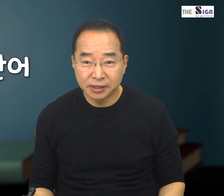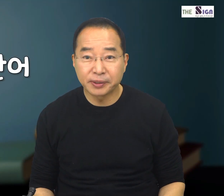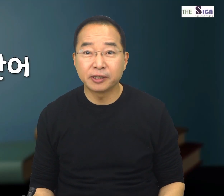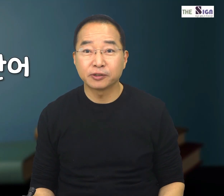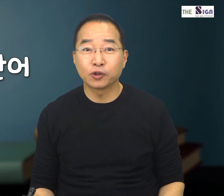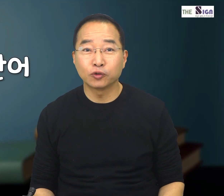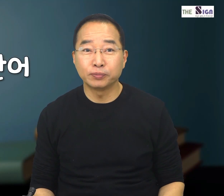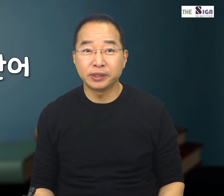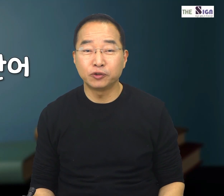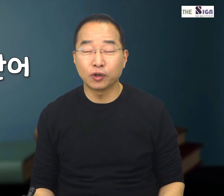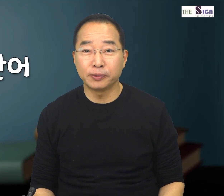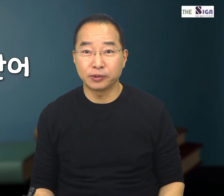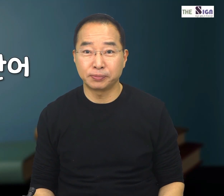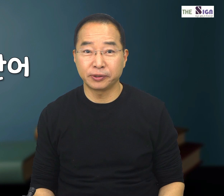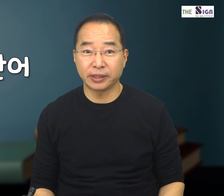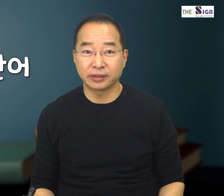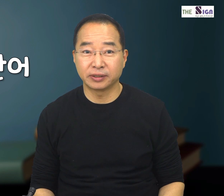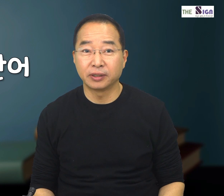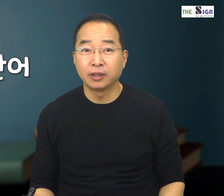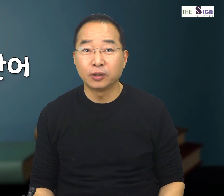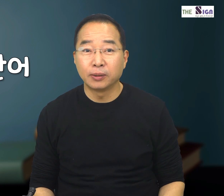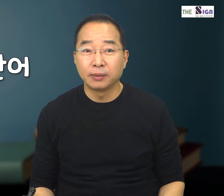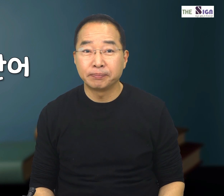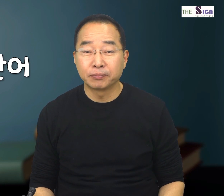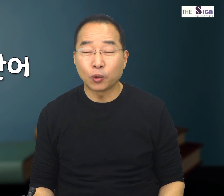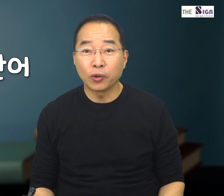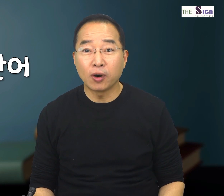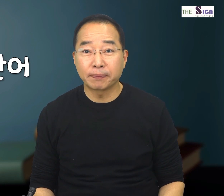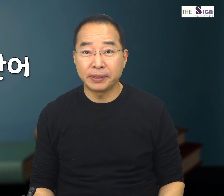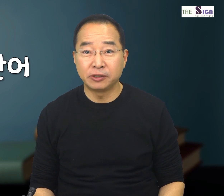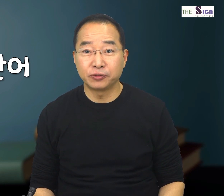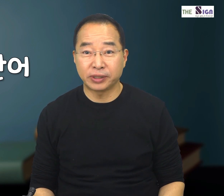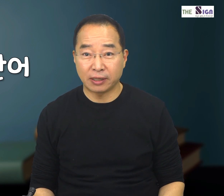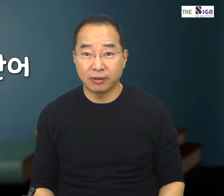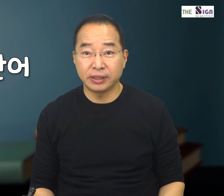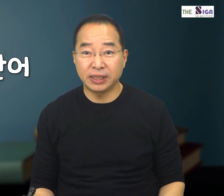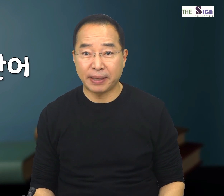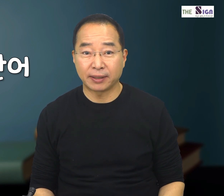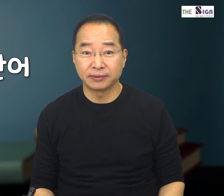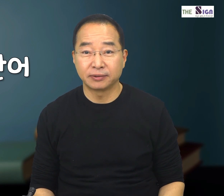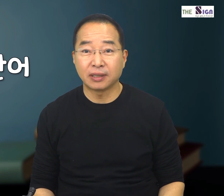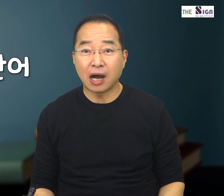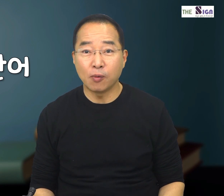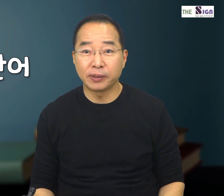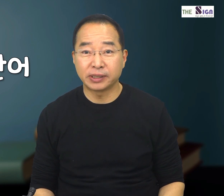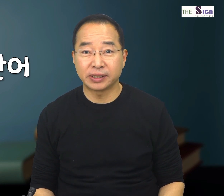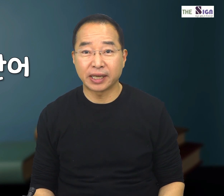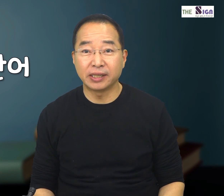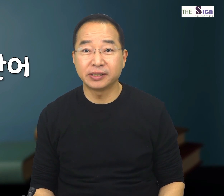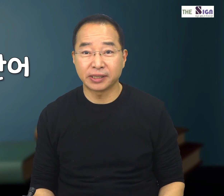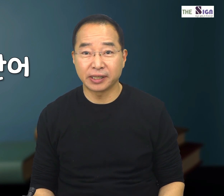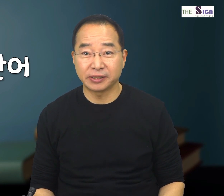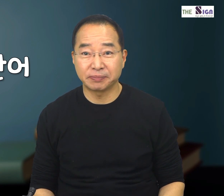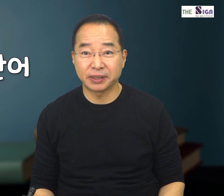안녕하십니까. 전국민 수어 배우기 프로젝트 통역 필수 단어 209번째 시간을 시작하겠습니다.